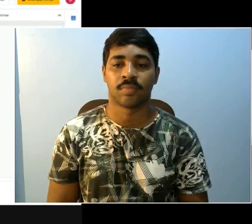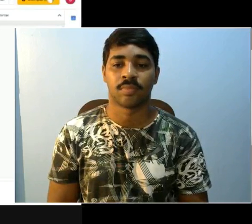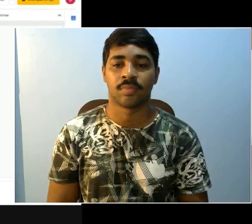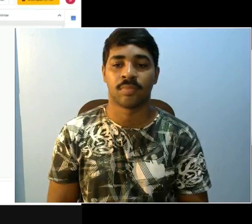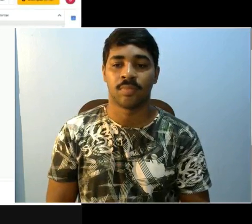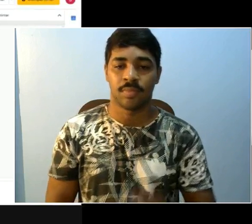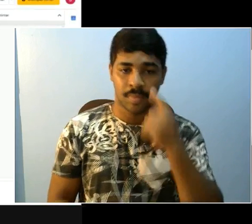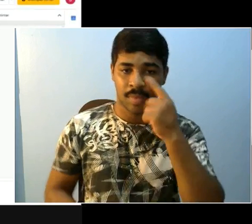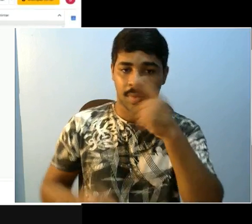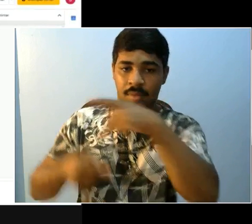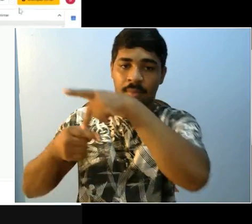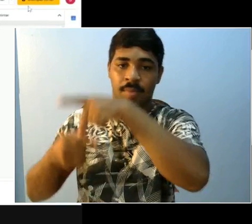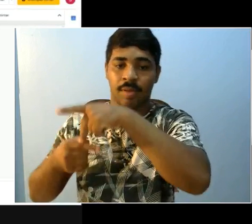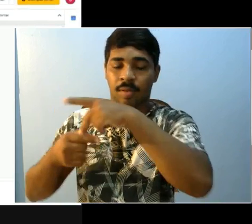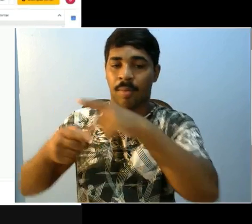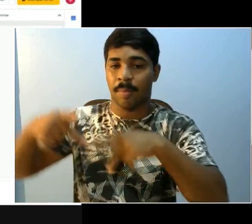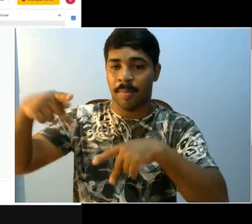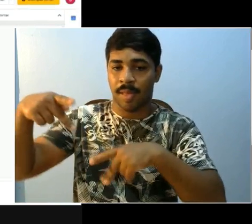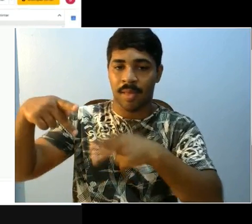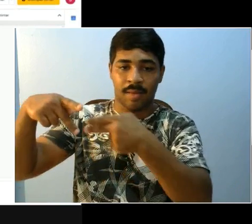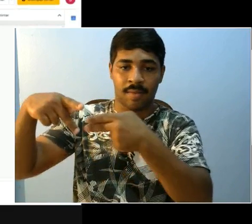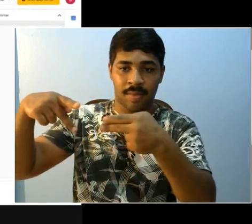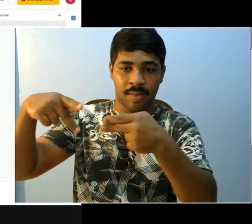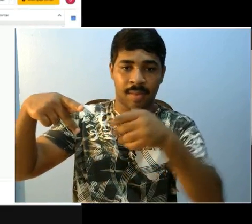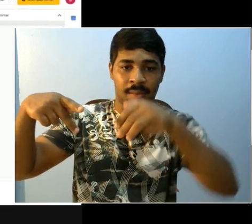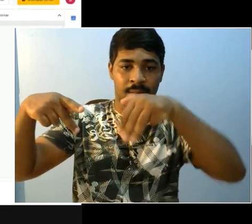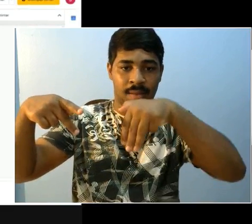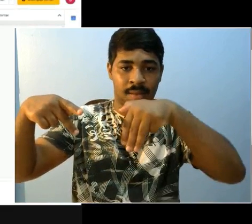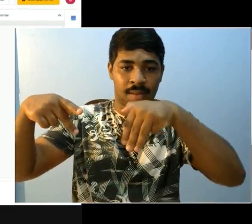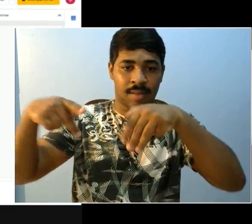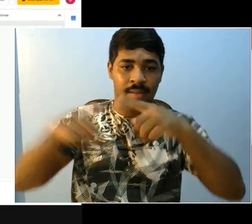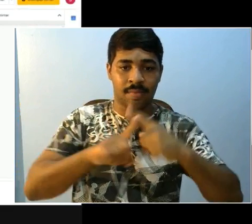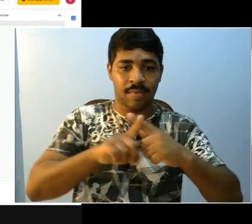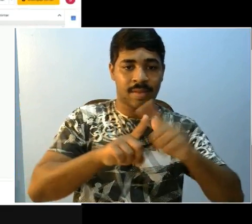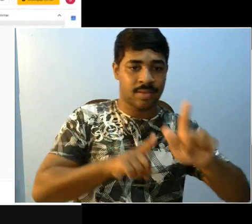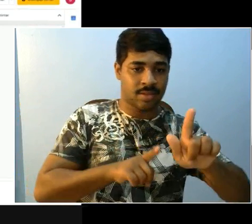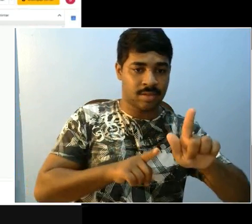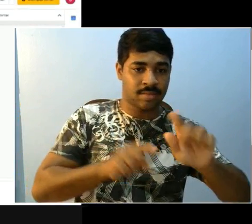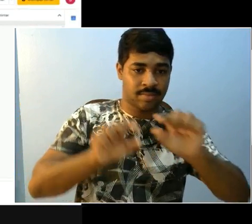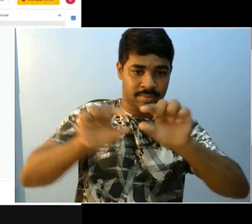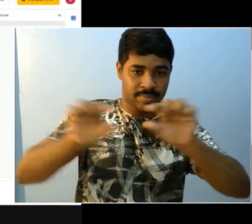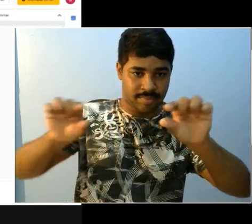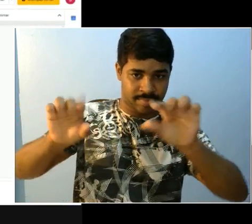gravidade. Então, ó, está aqui a gravidade.